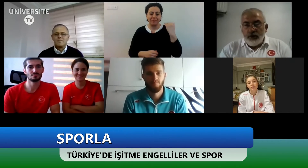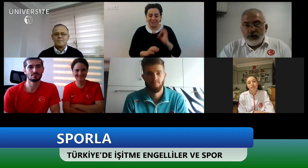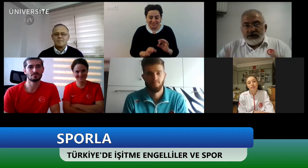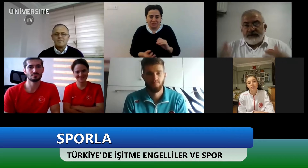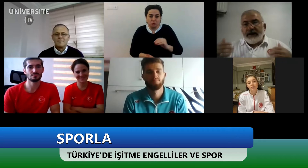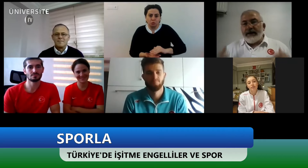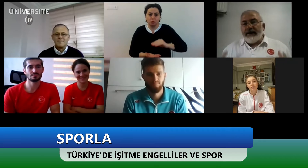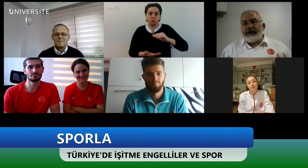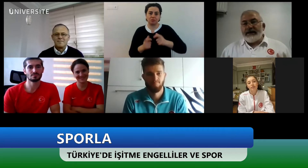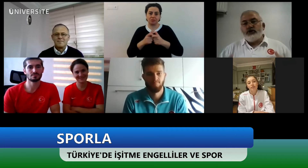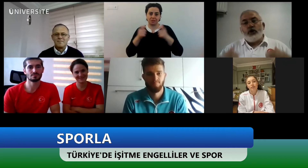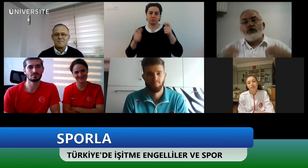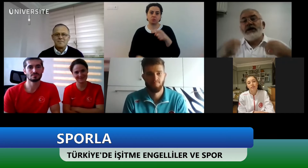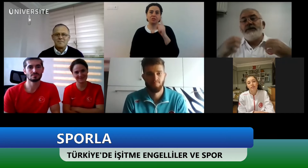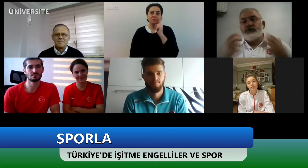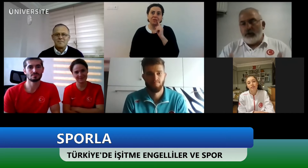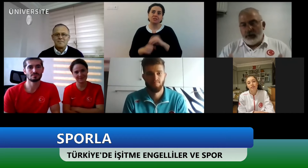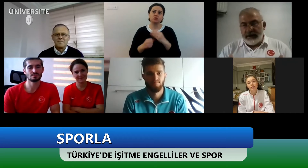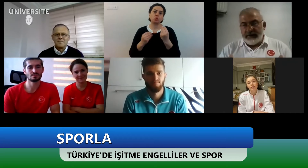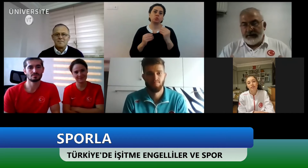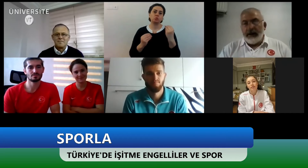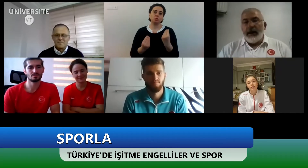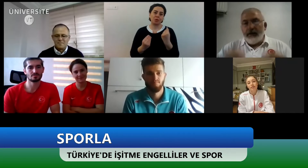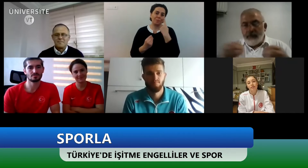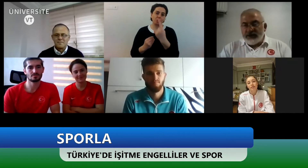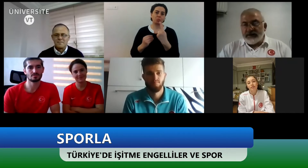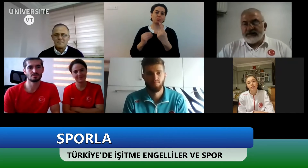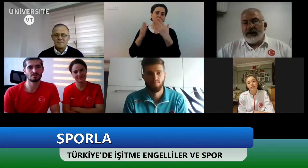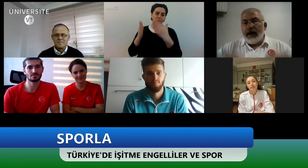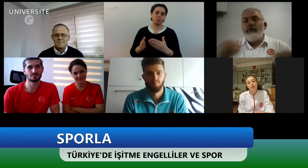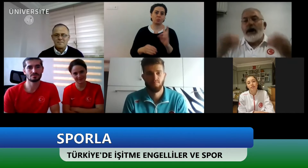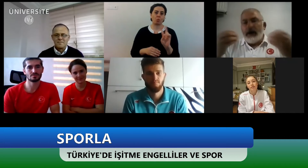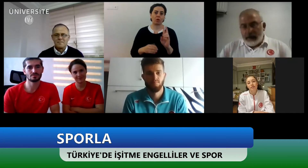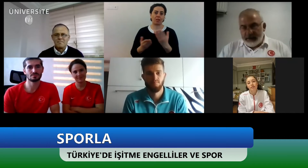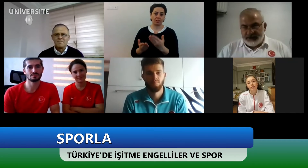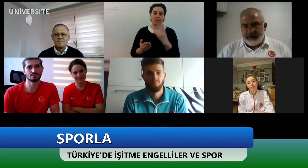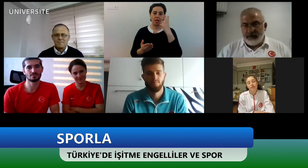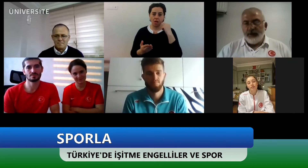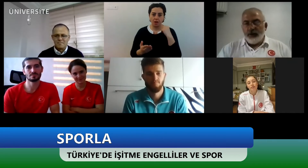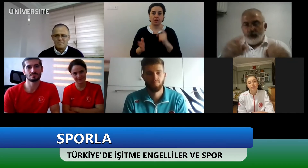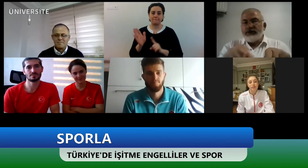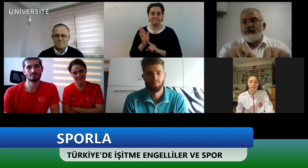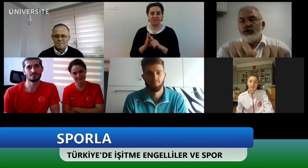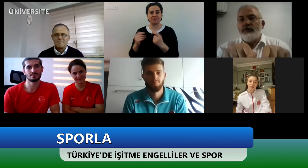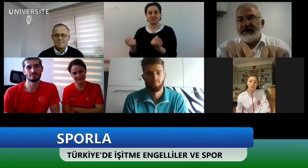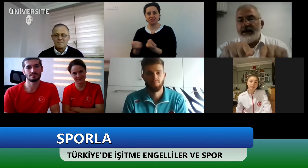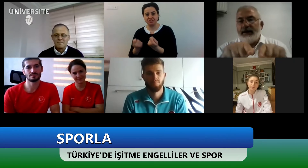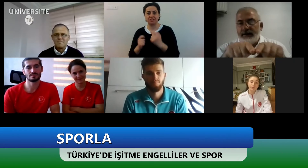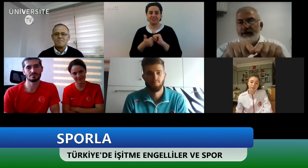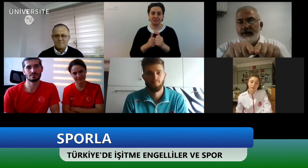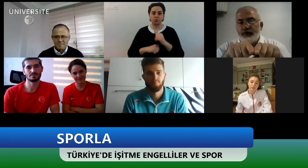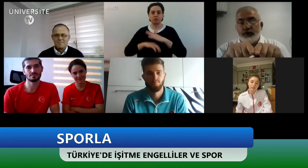Bu işitme engelliler için çok güzel bir rol model. Hem başarısı hem ahlakı için. Onun için bugün